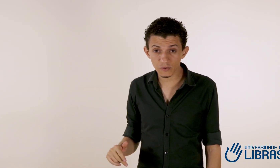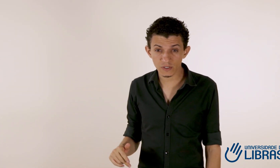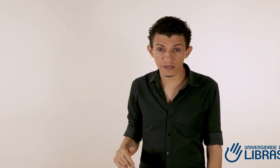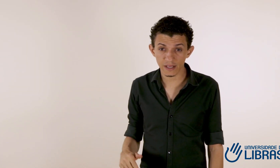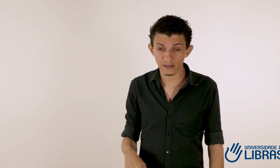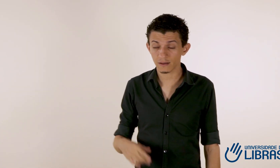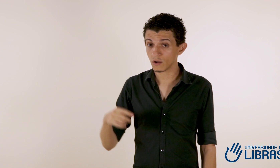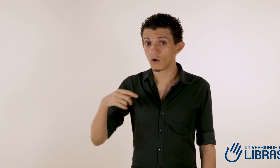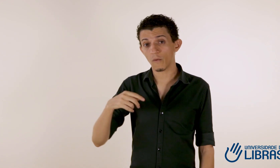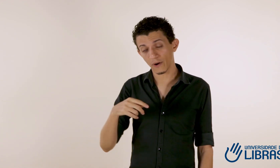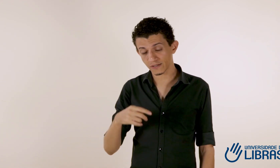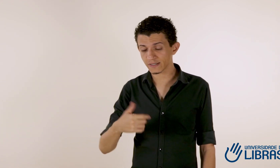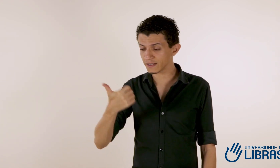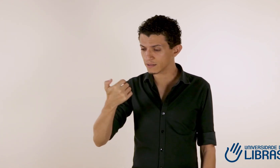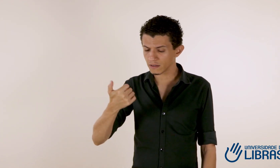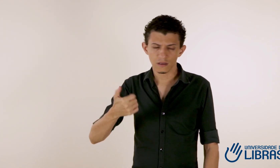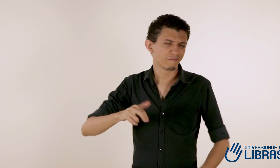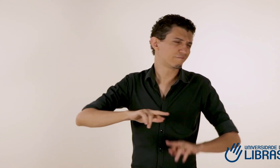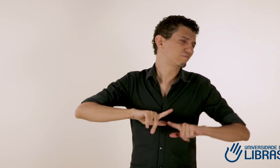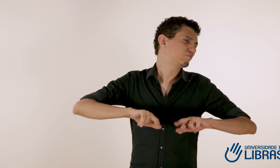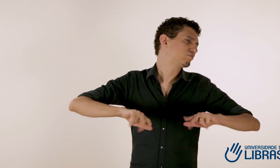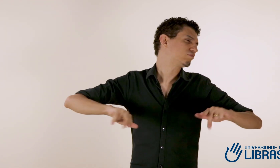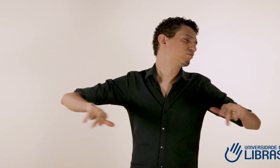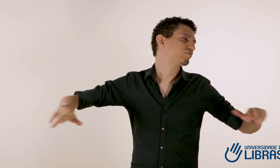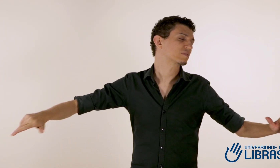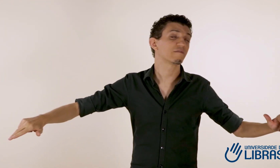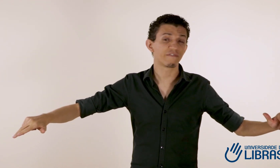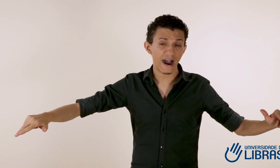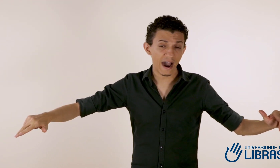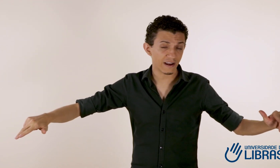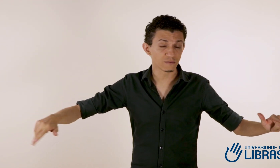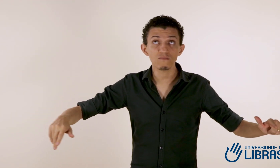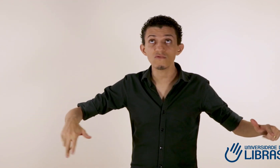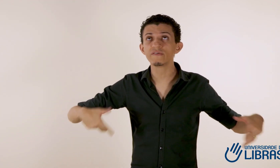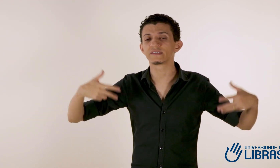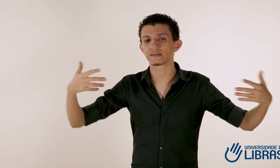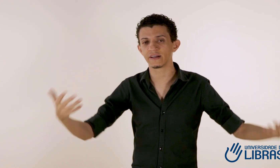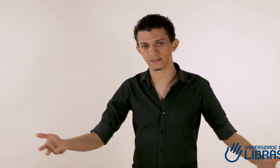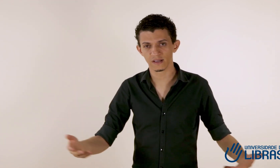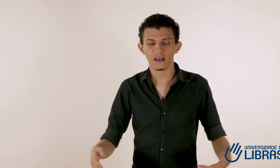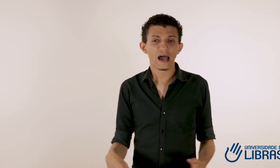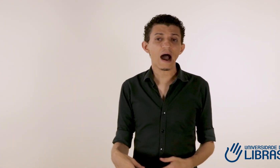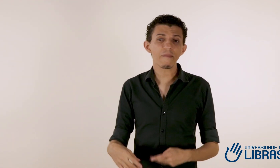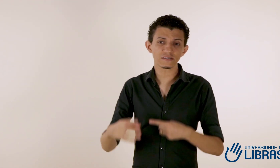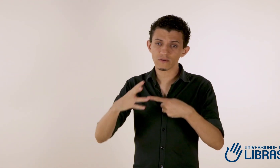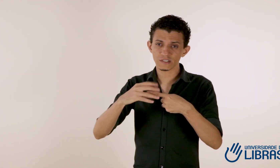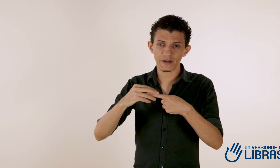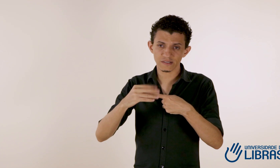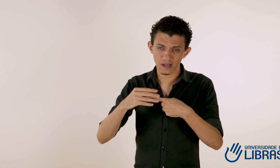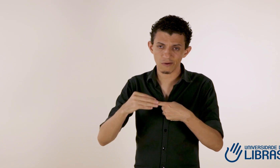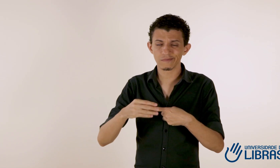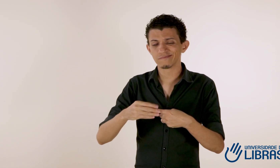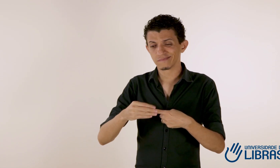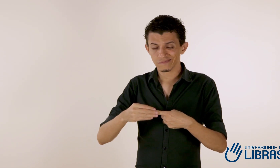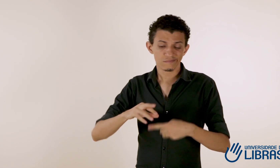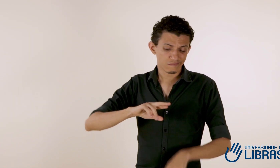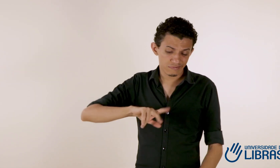de caneta. Ou pode dizer assim, tenho muitas canetas. A mesma coisa para esse sinal.